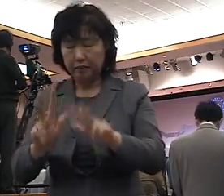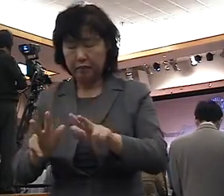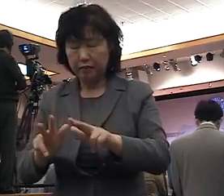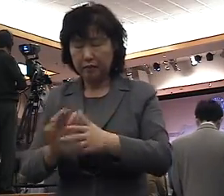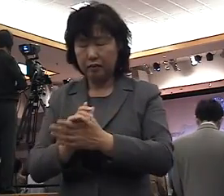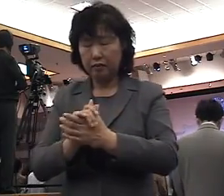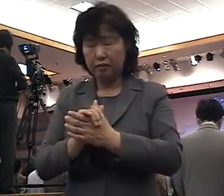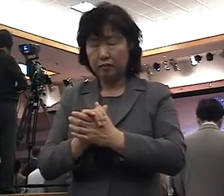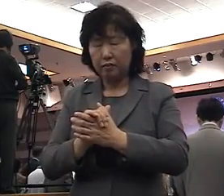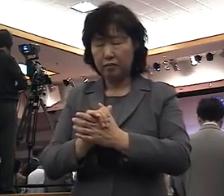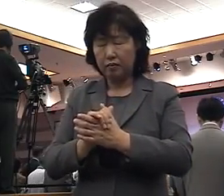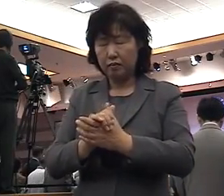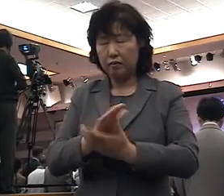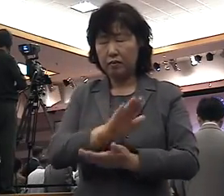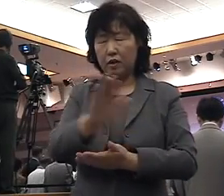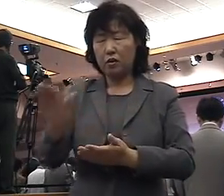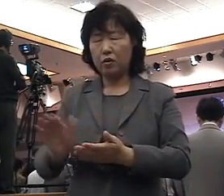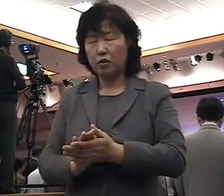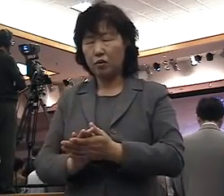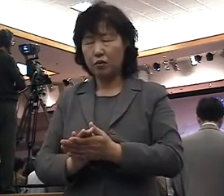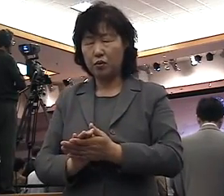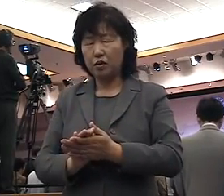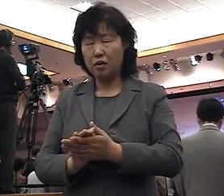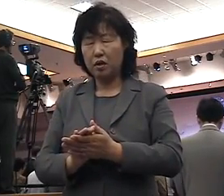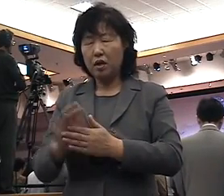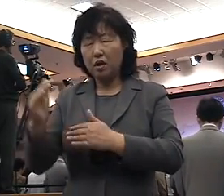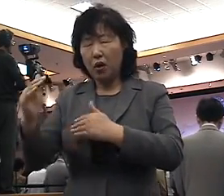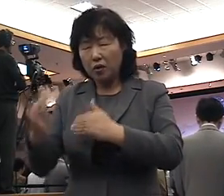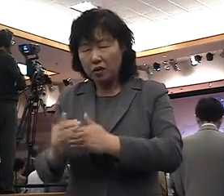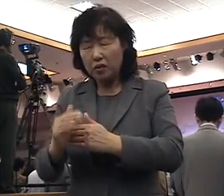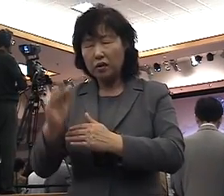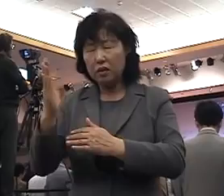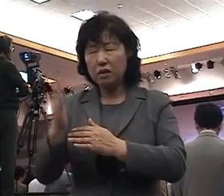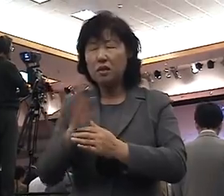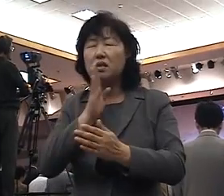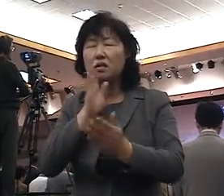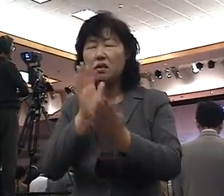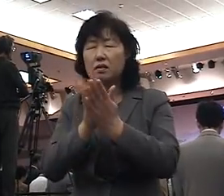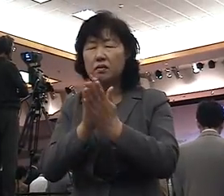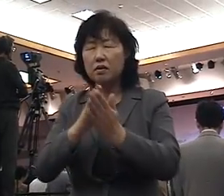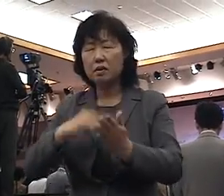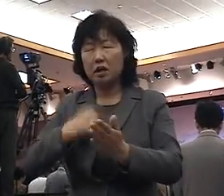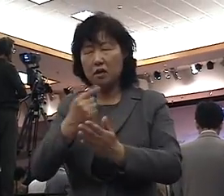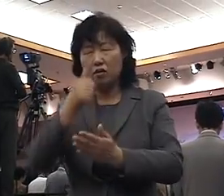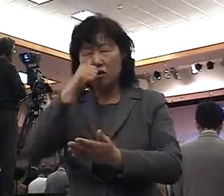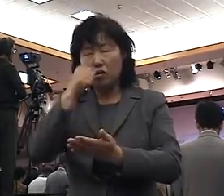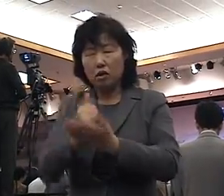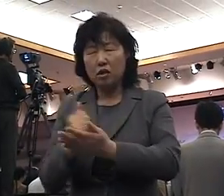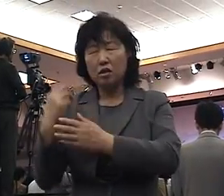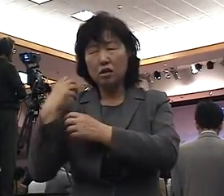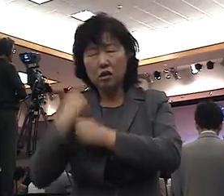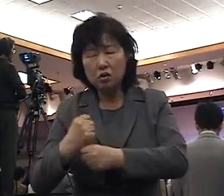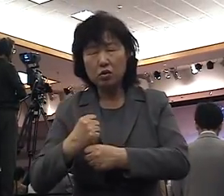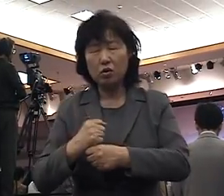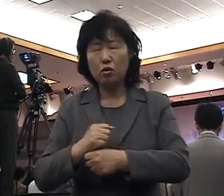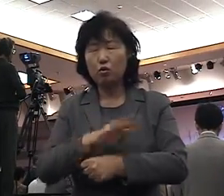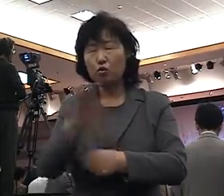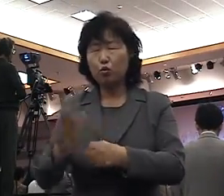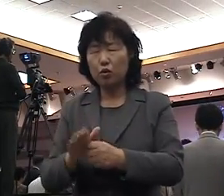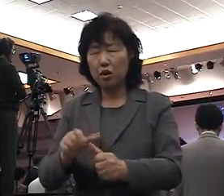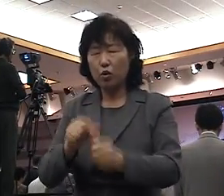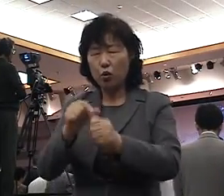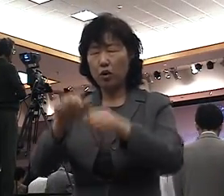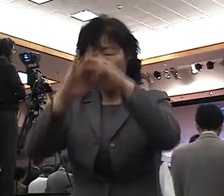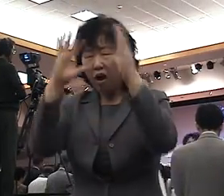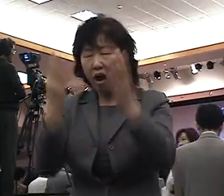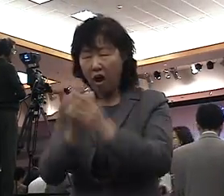지금은 우리의 근족이 되시어서 친히 자신의 몸에 우리의 죄를 지시고 우리의 구원을